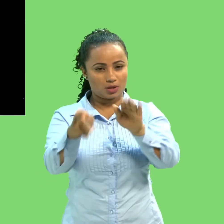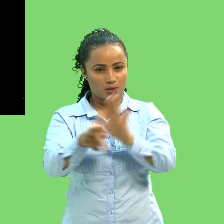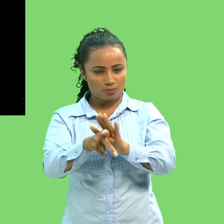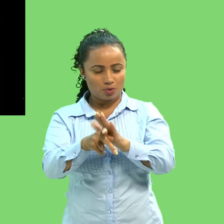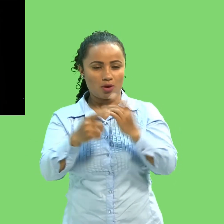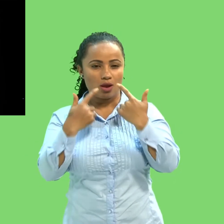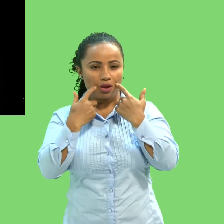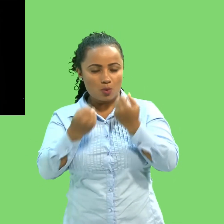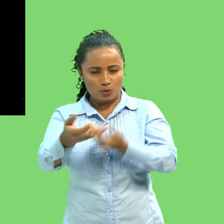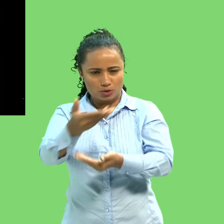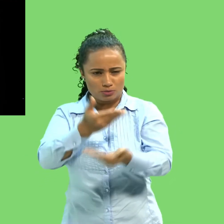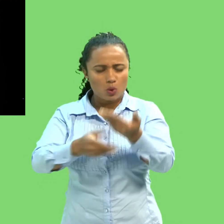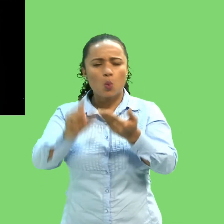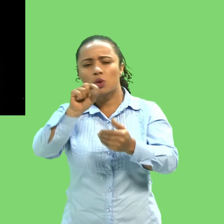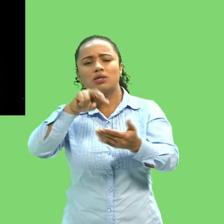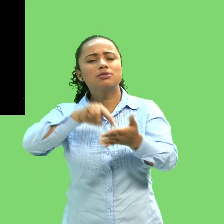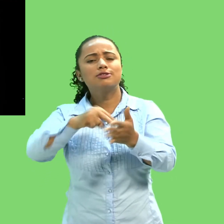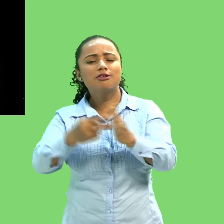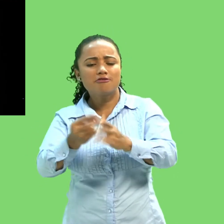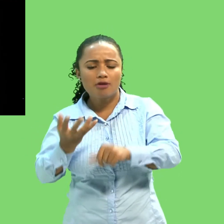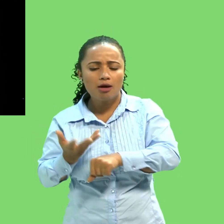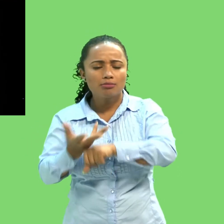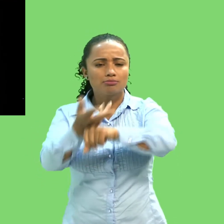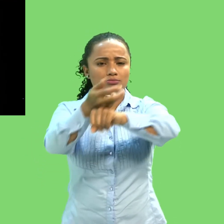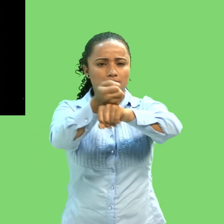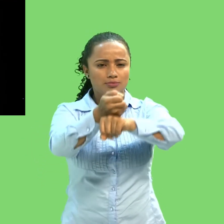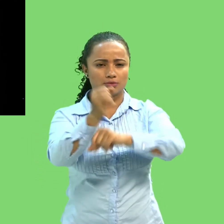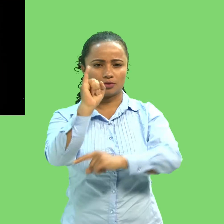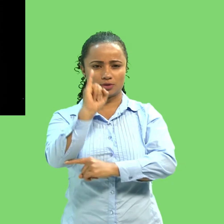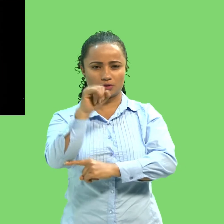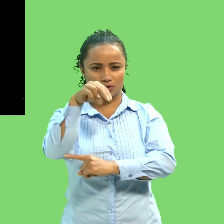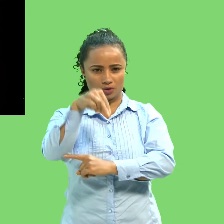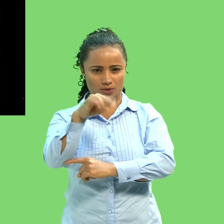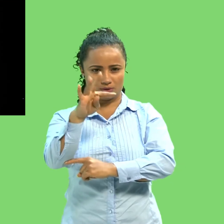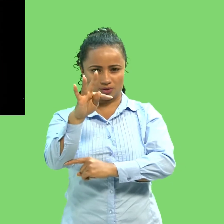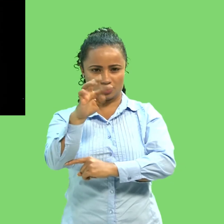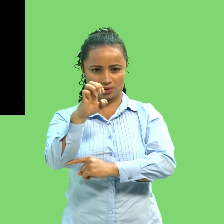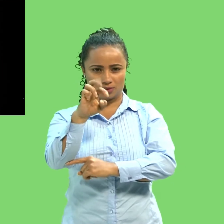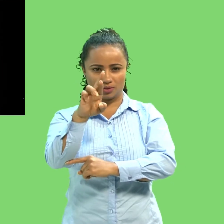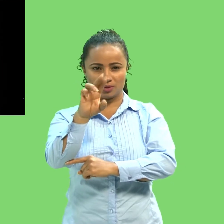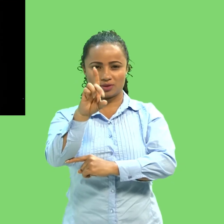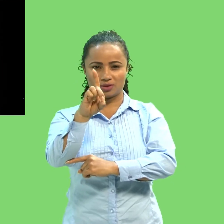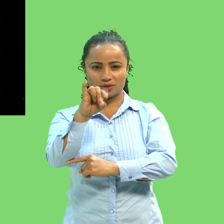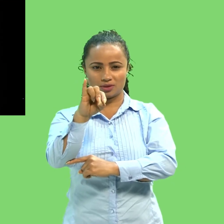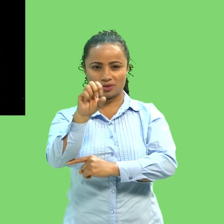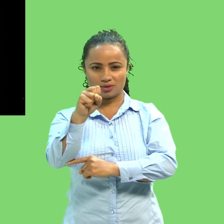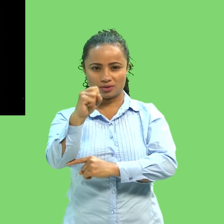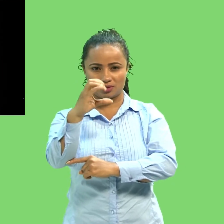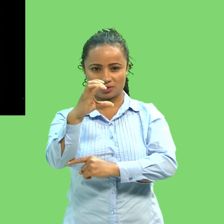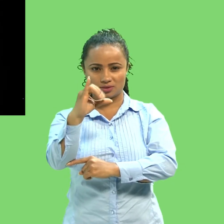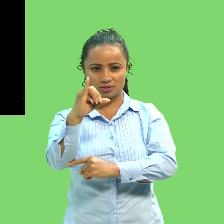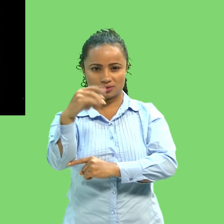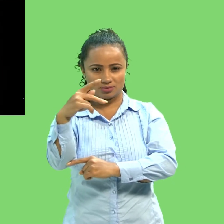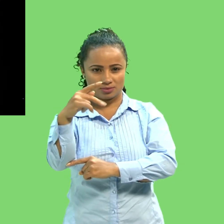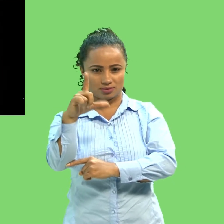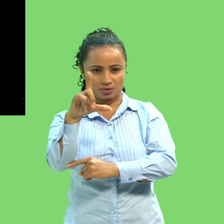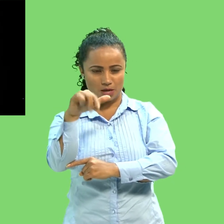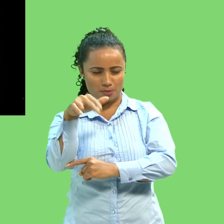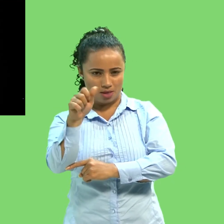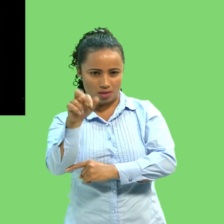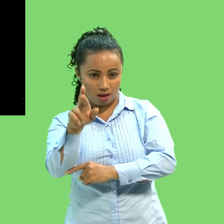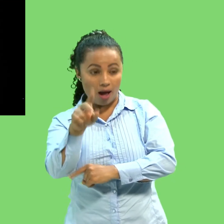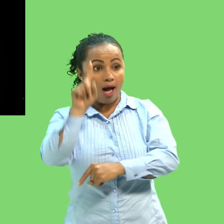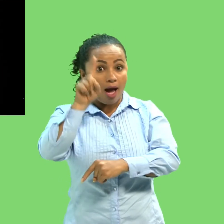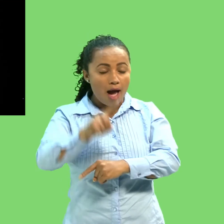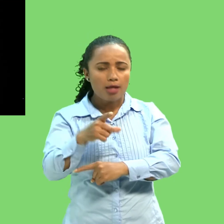é interdisciplinaridade? É um intercâmbio mútuo e interação de diversos